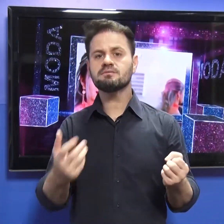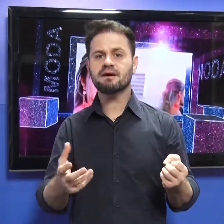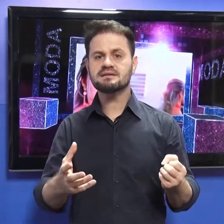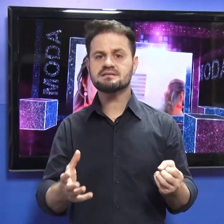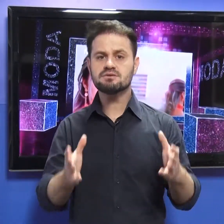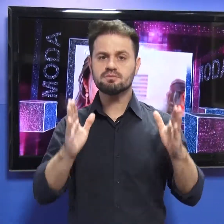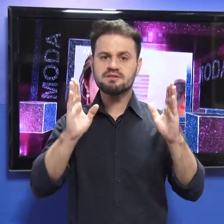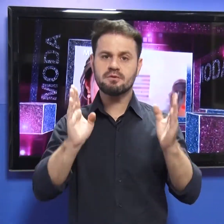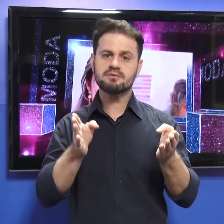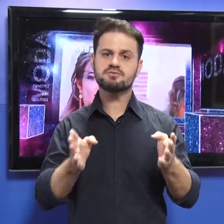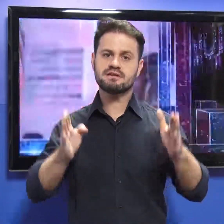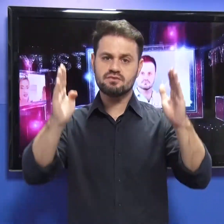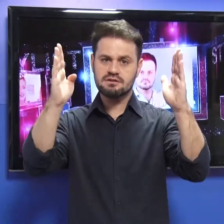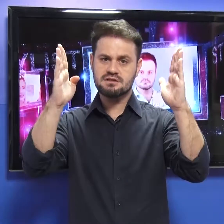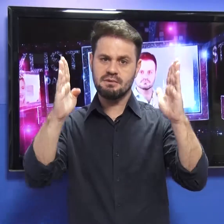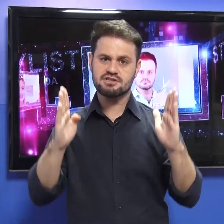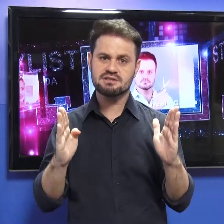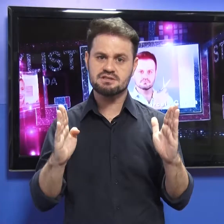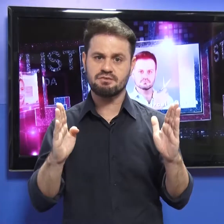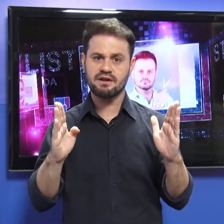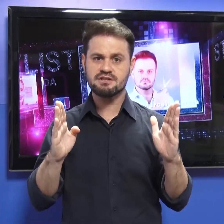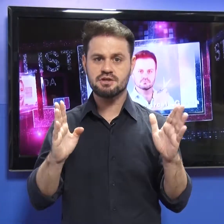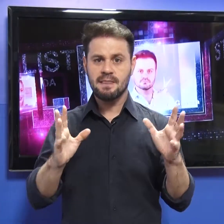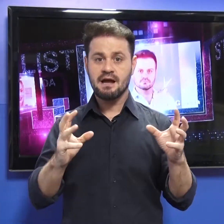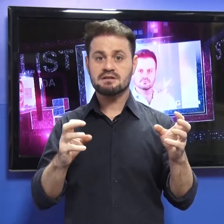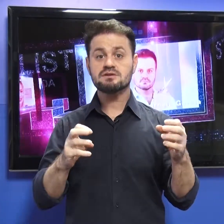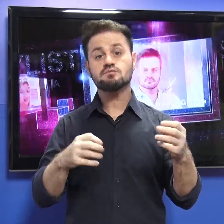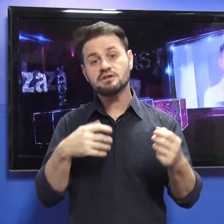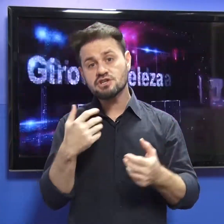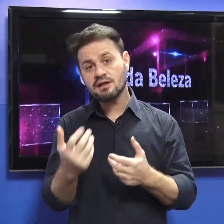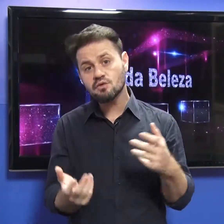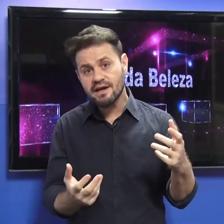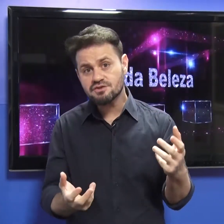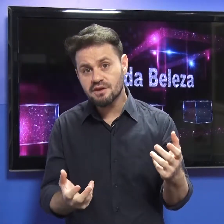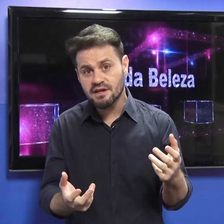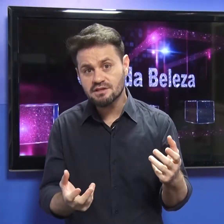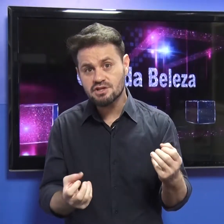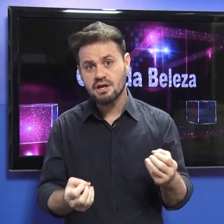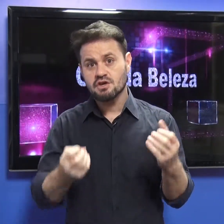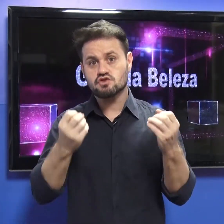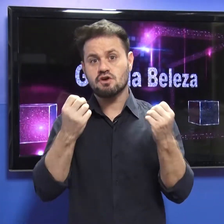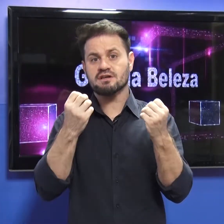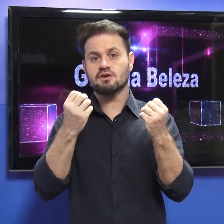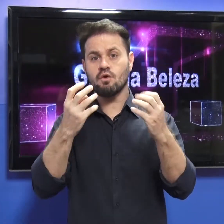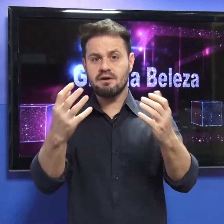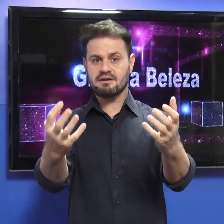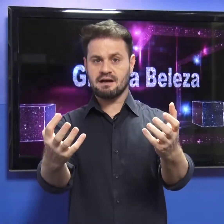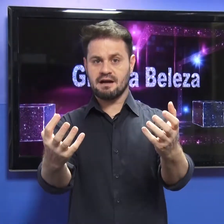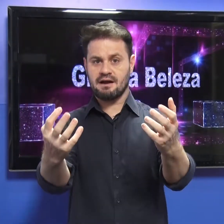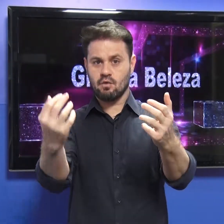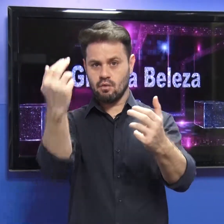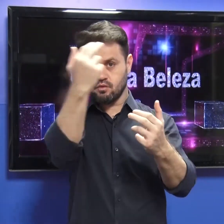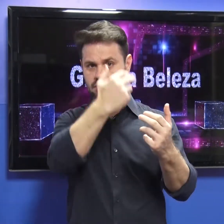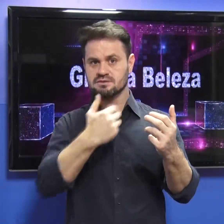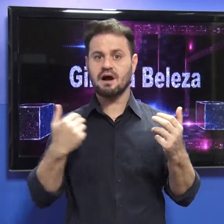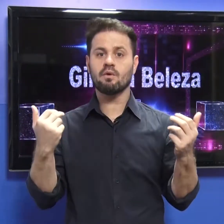parecido principalmente porque as fotos são batidas de frente às vezes o penteado é diferente só que como há o frontal é o